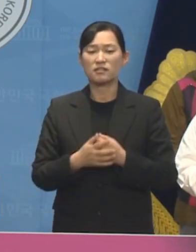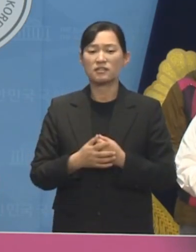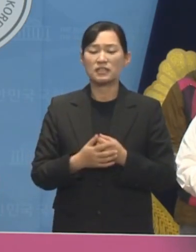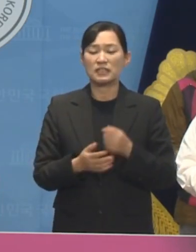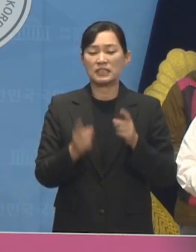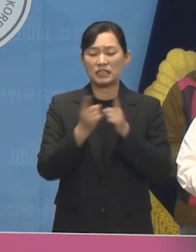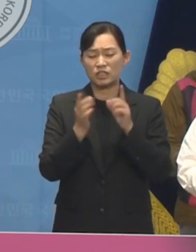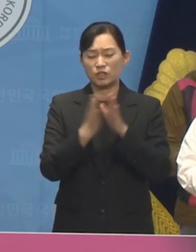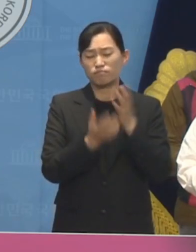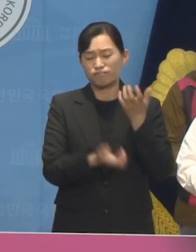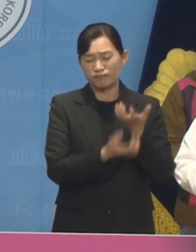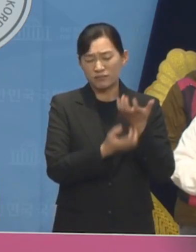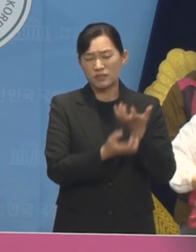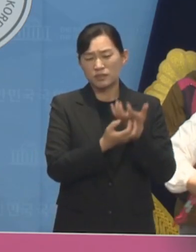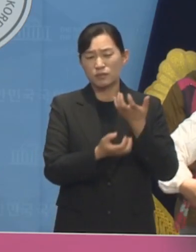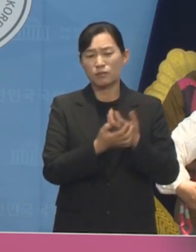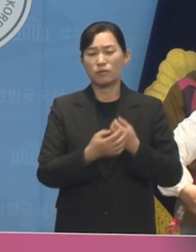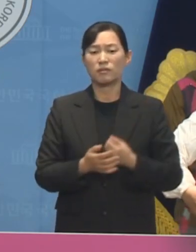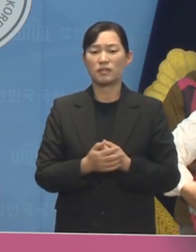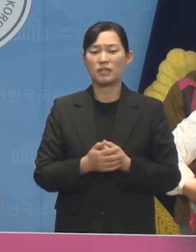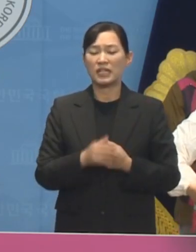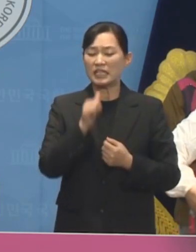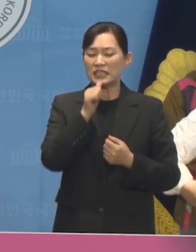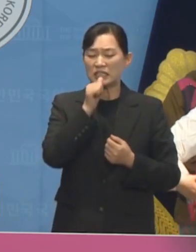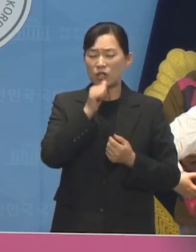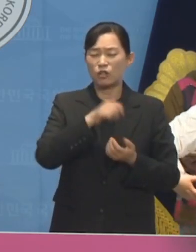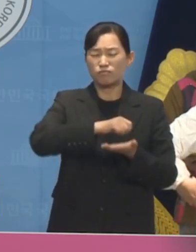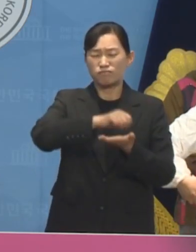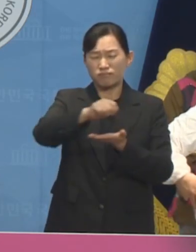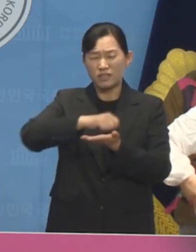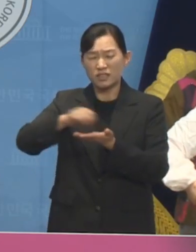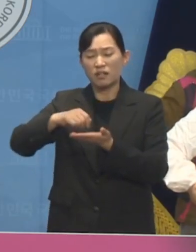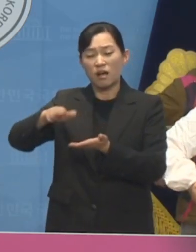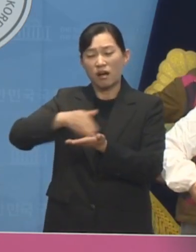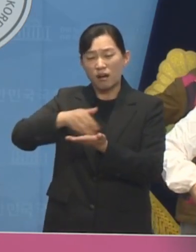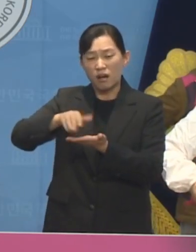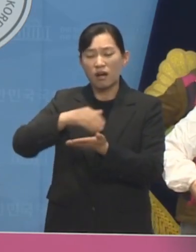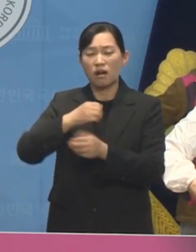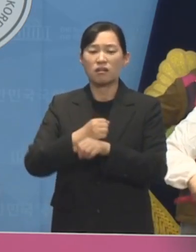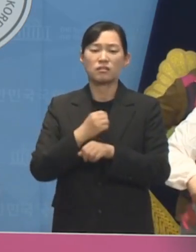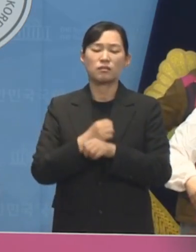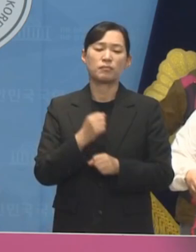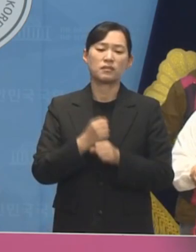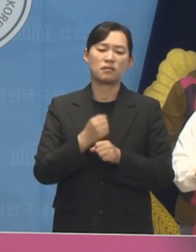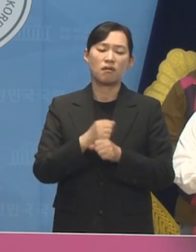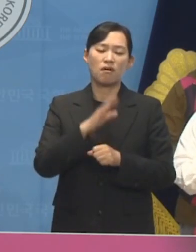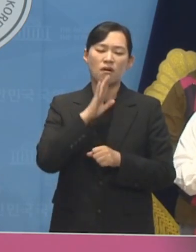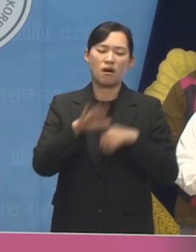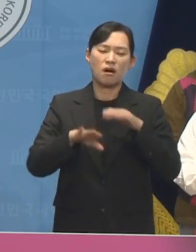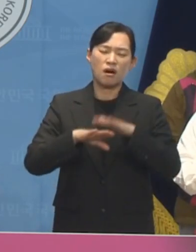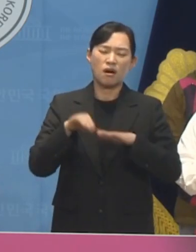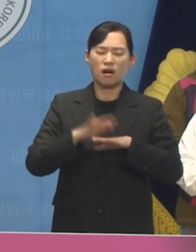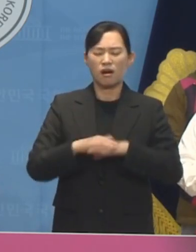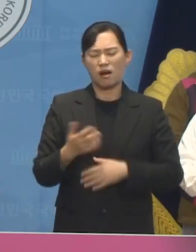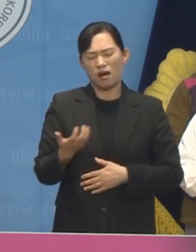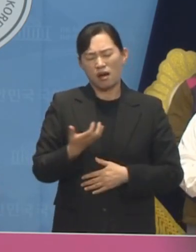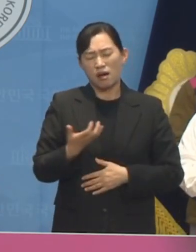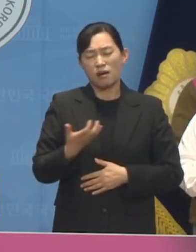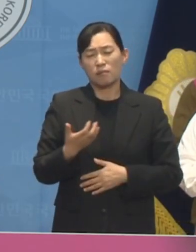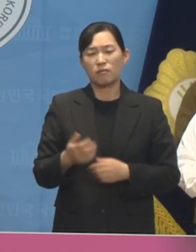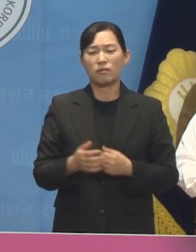미역국을 끓이고 판란 37판을 손으로 깨서 오므라이스를 한다는 것은 이미 골병에 시달리는 인간의